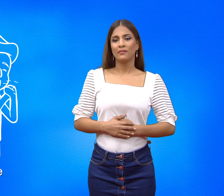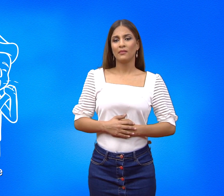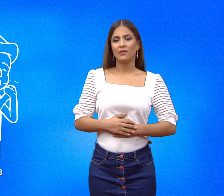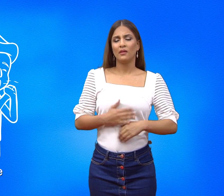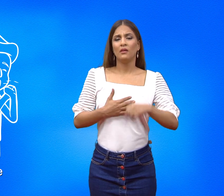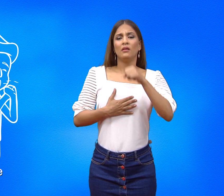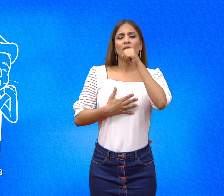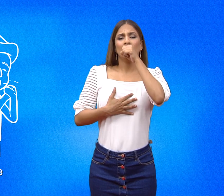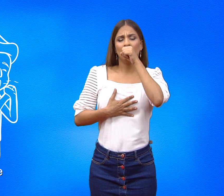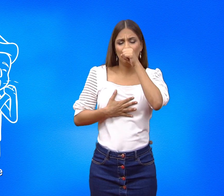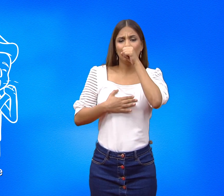gripe